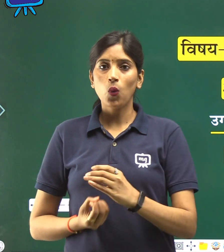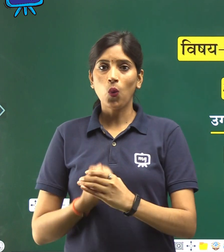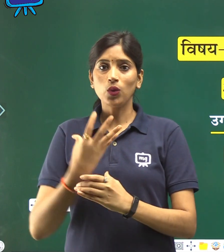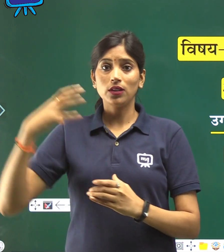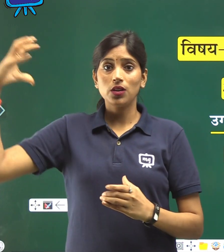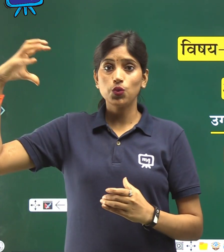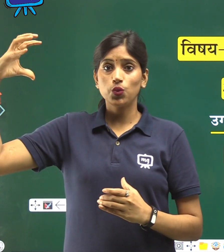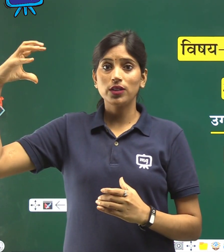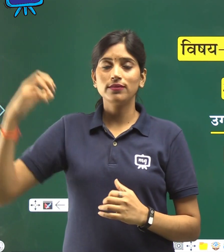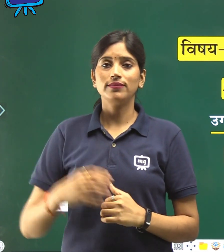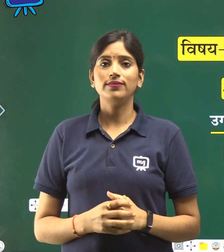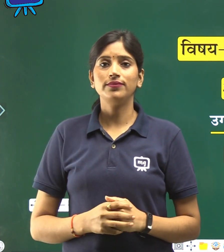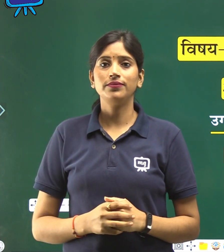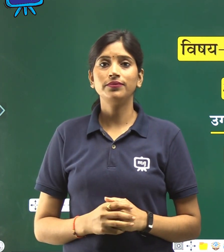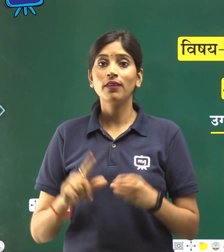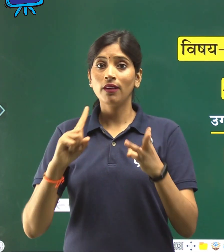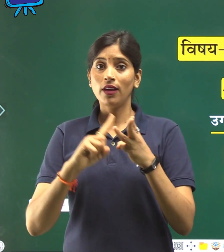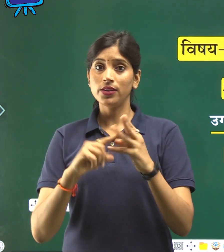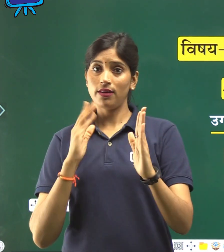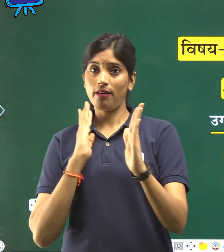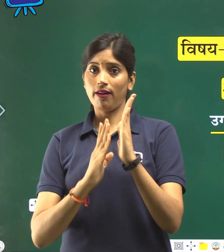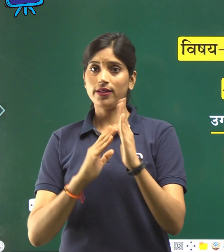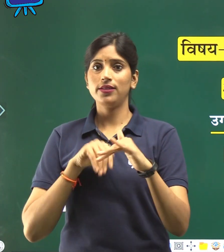सूरज पूरब में।